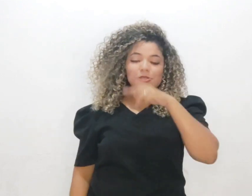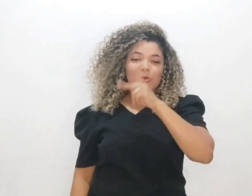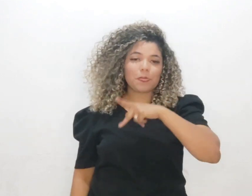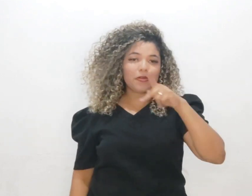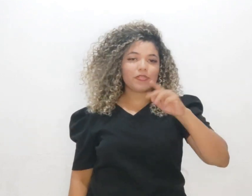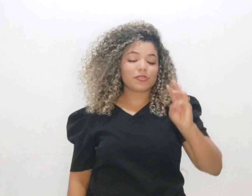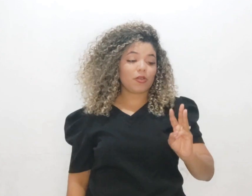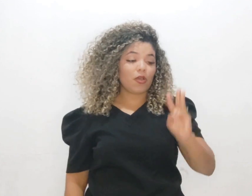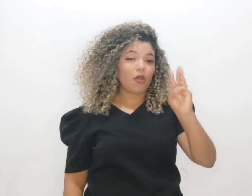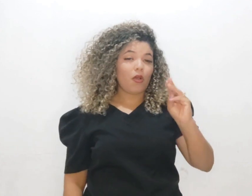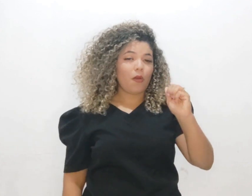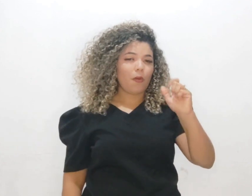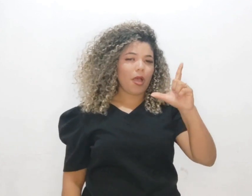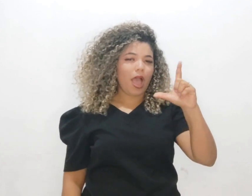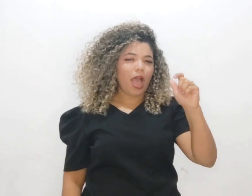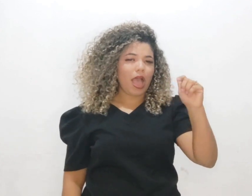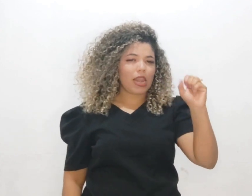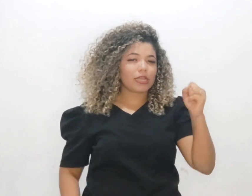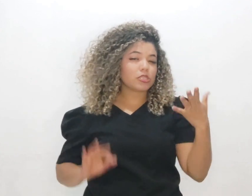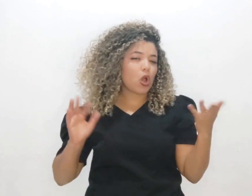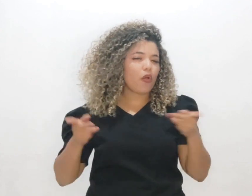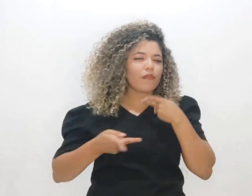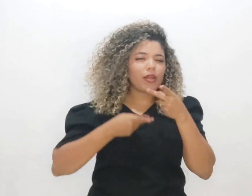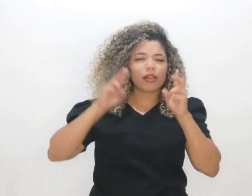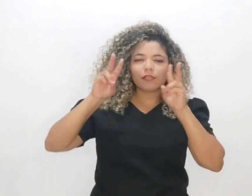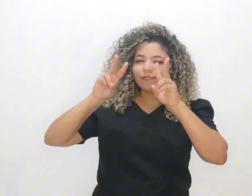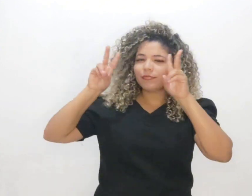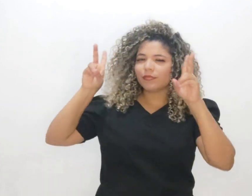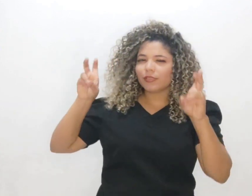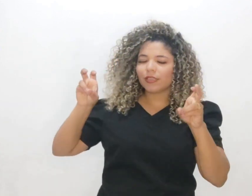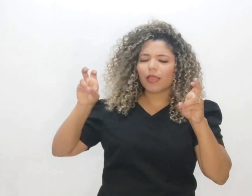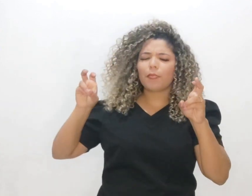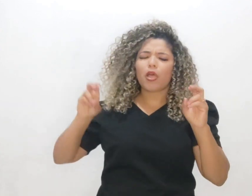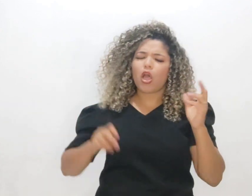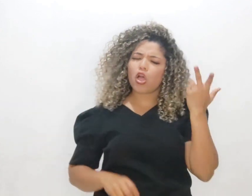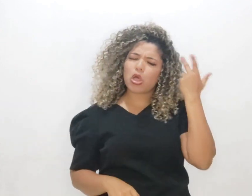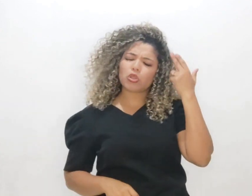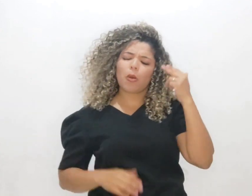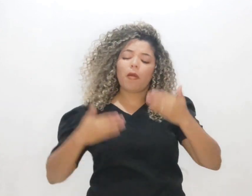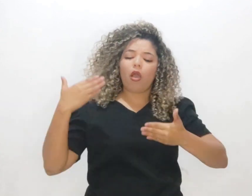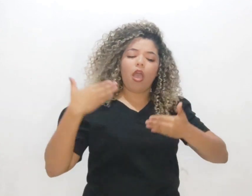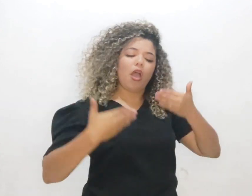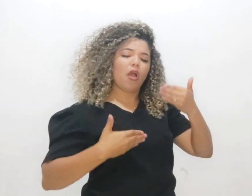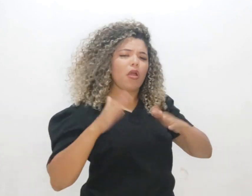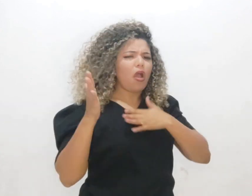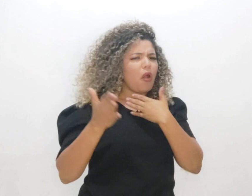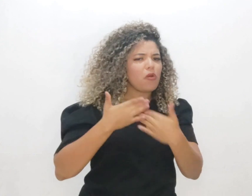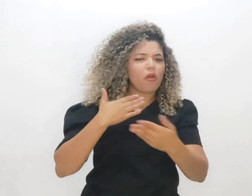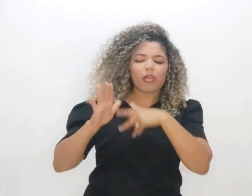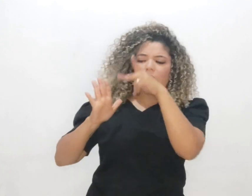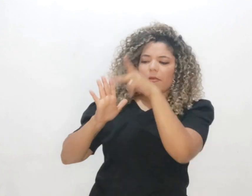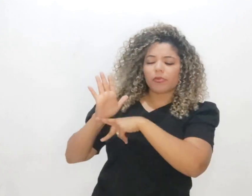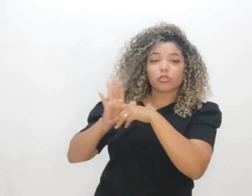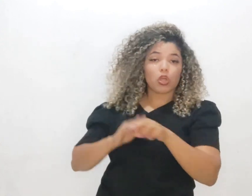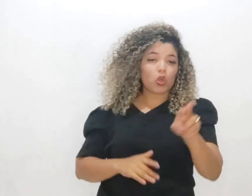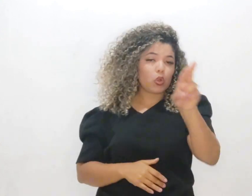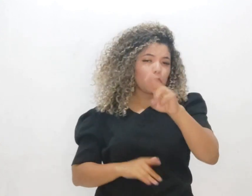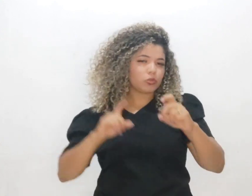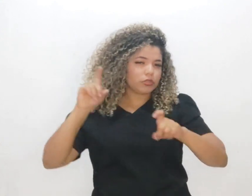disposta. Na sala de robótica hoje vamos abordar uma temática muito comum em robôs ou qualquer projeto que envolva a robótica, que são